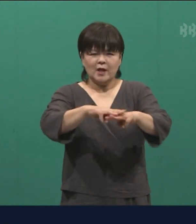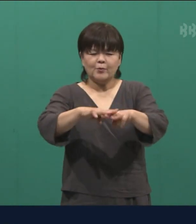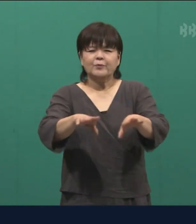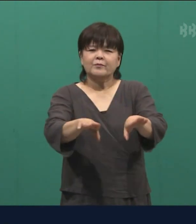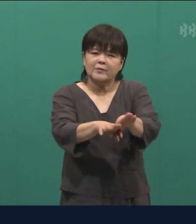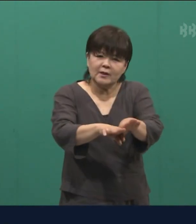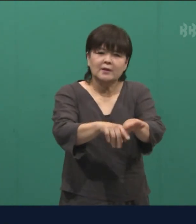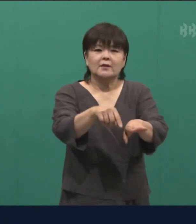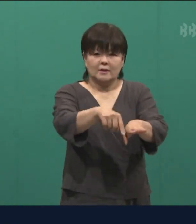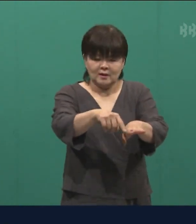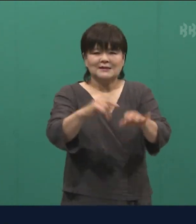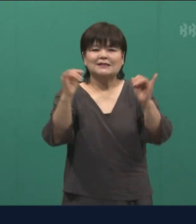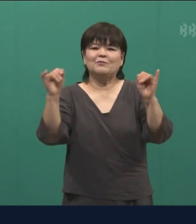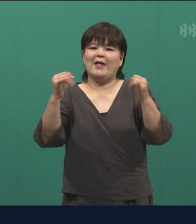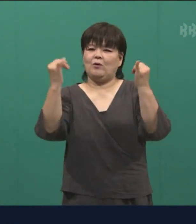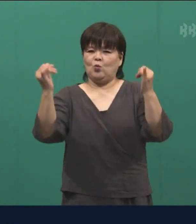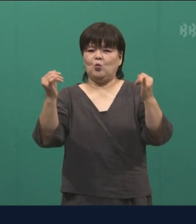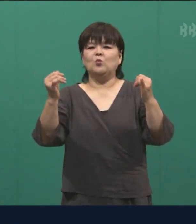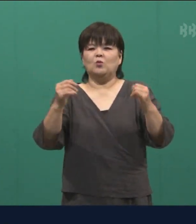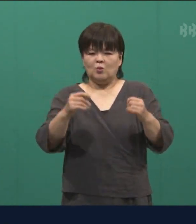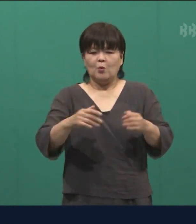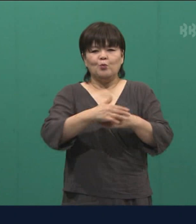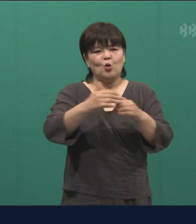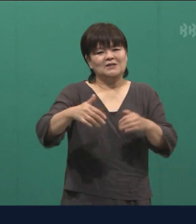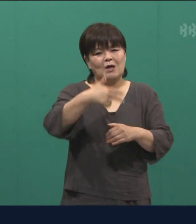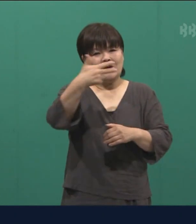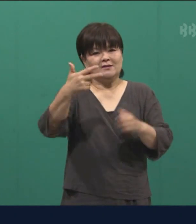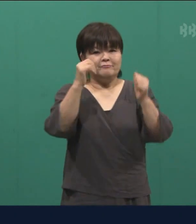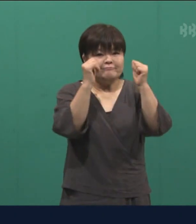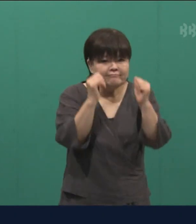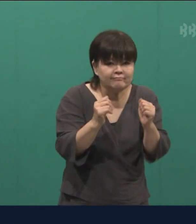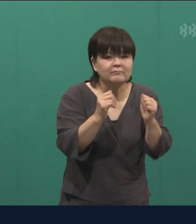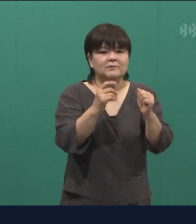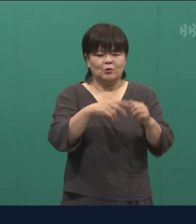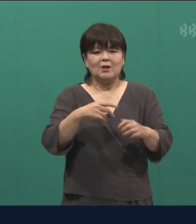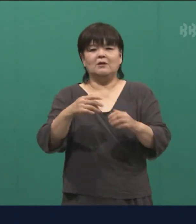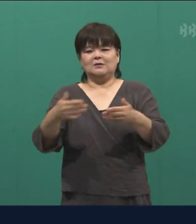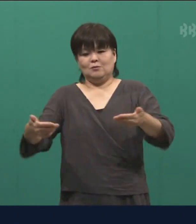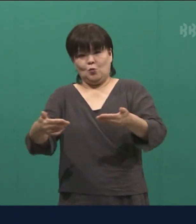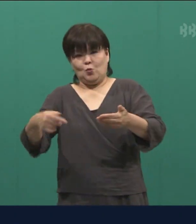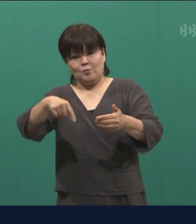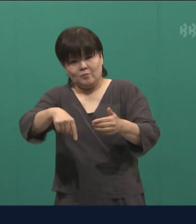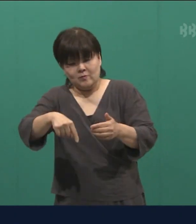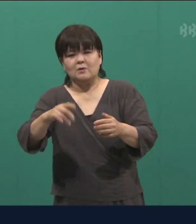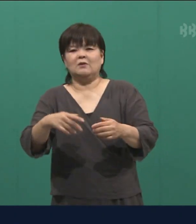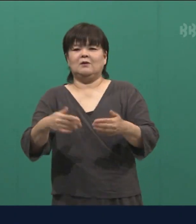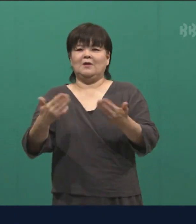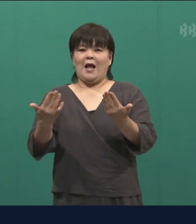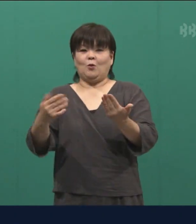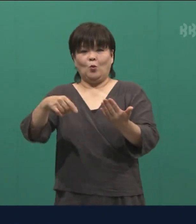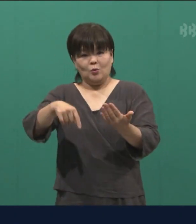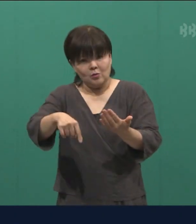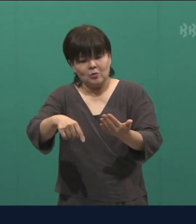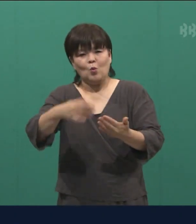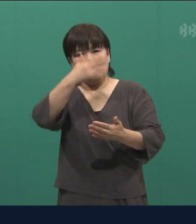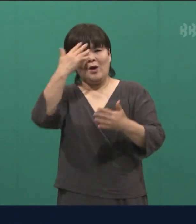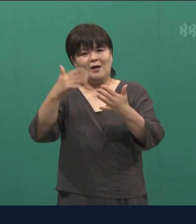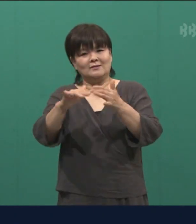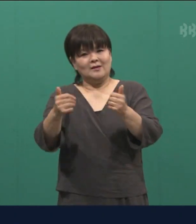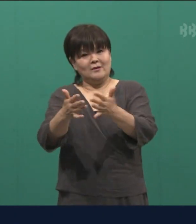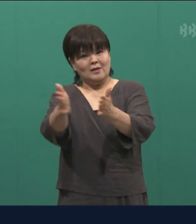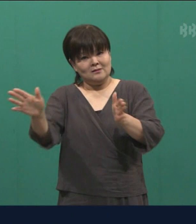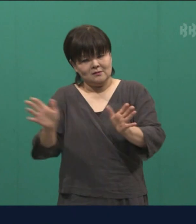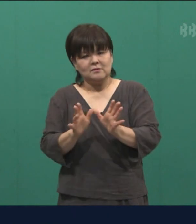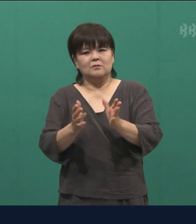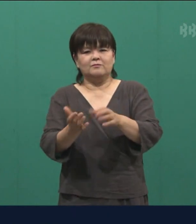守山市内の旧港田で行われたこのイベントは、守山市在住や在勤在学の若